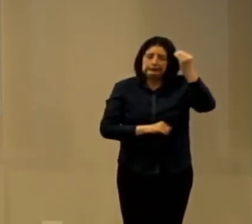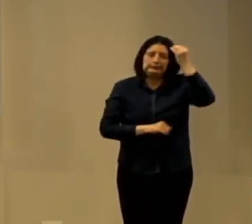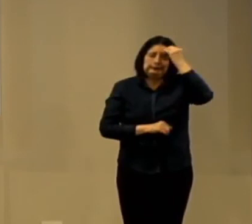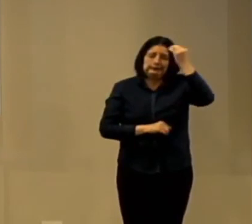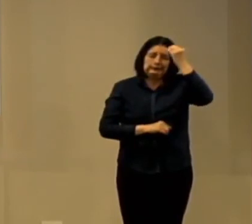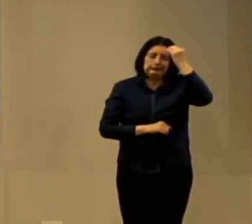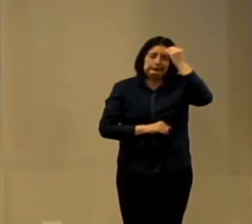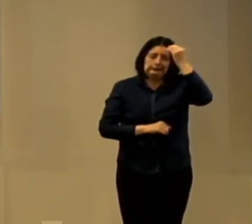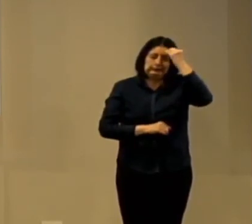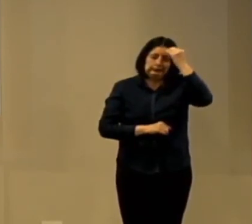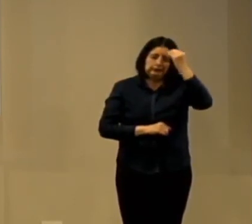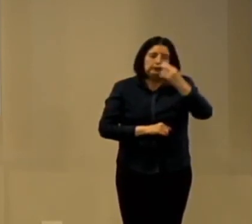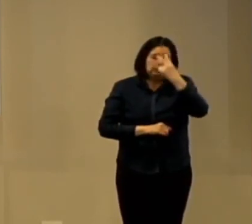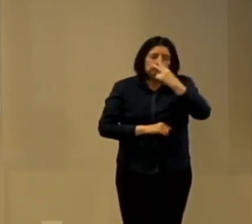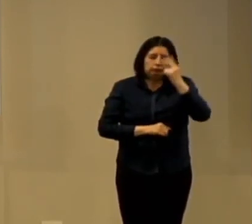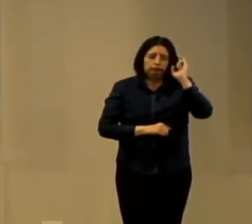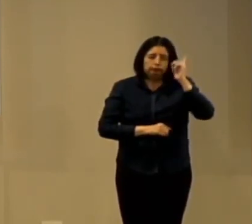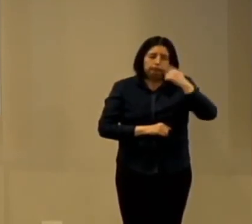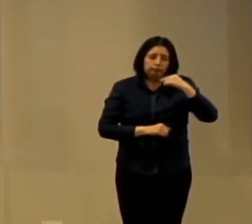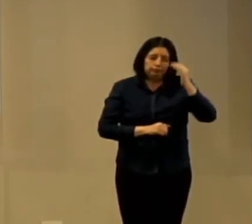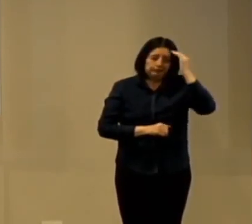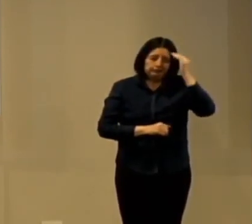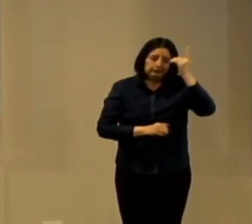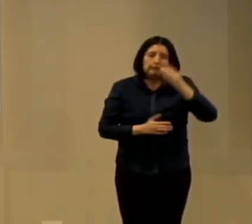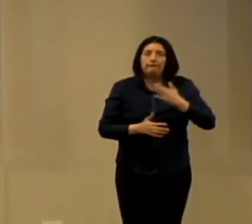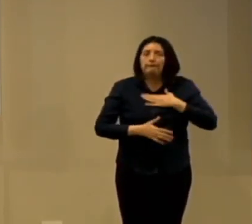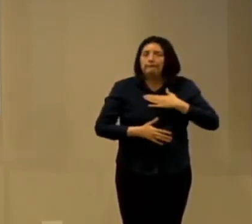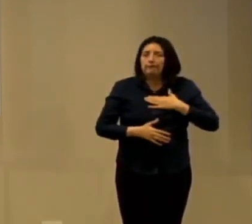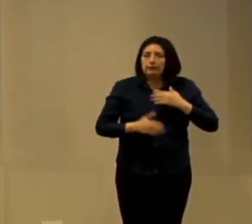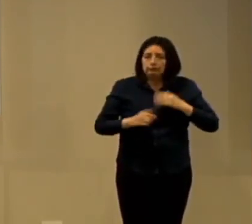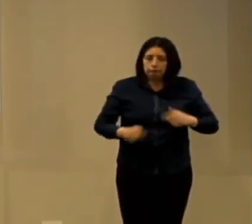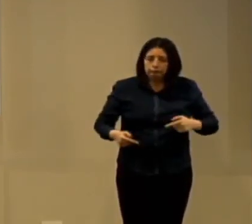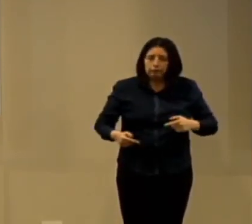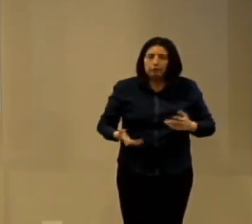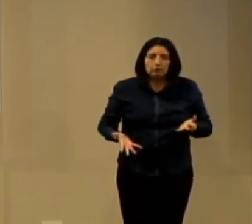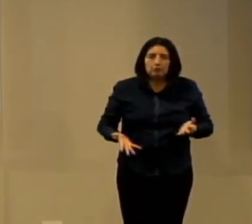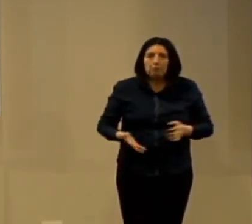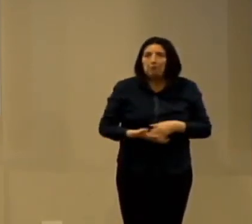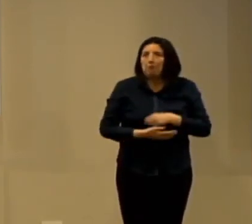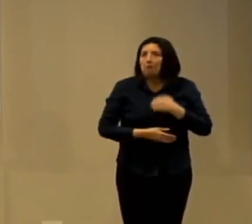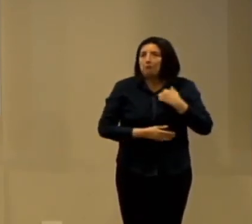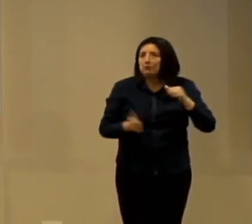cabeza, sensoriales, intelectuales, físicas.